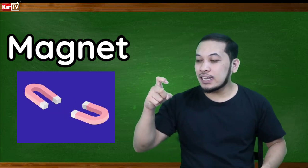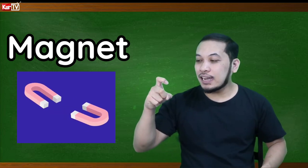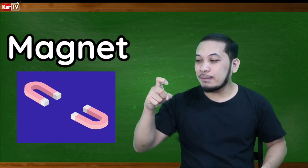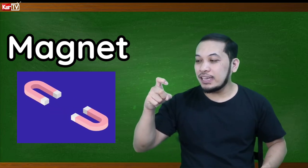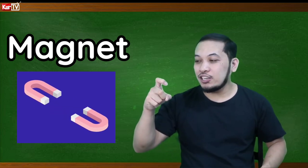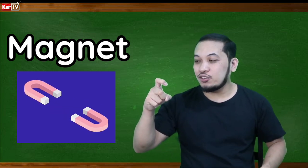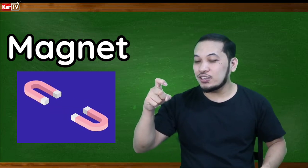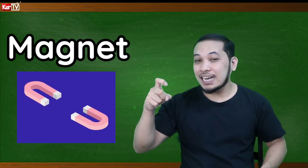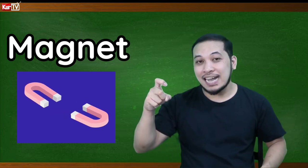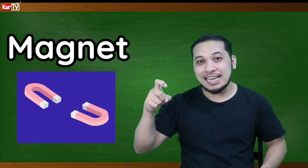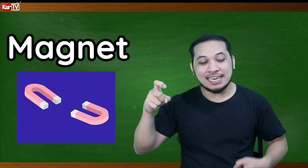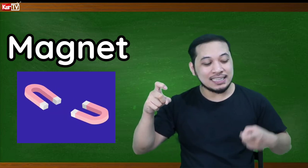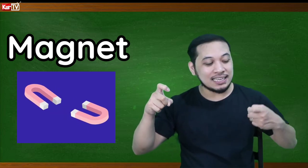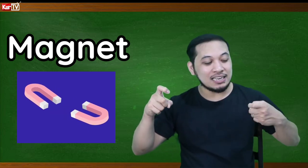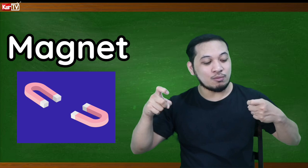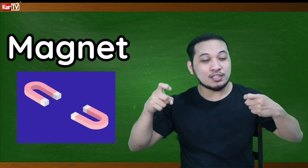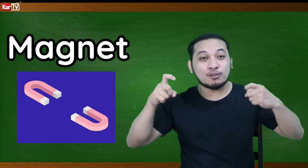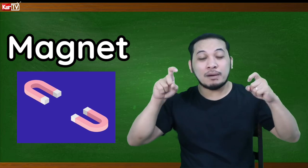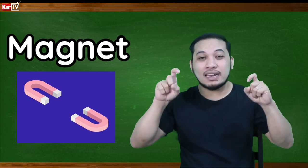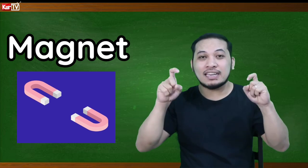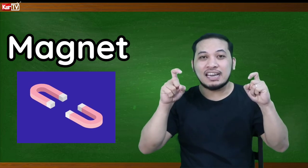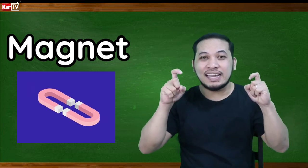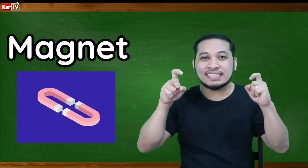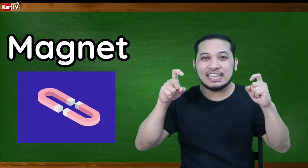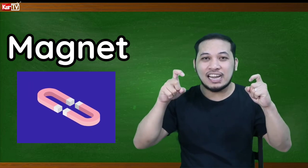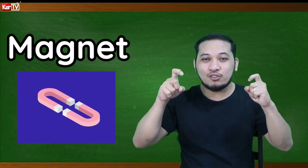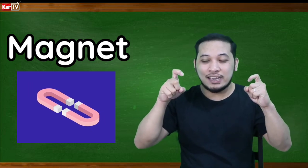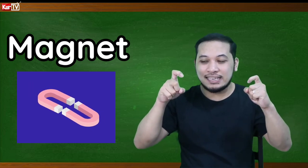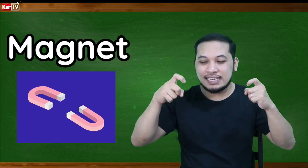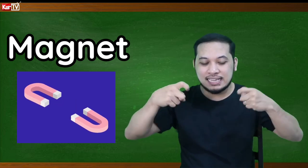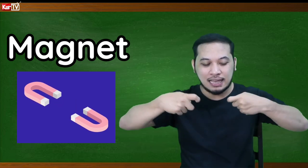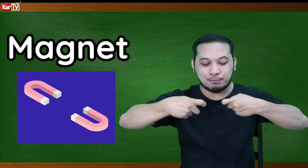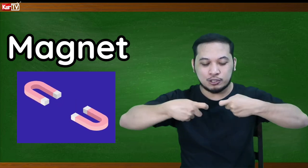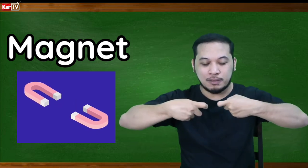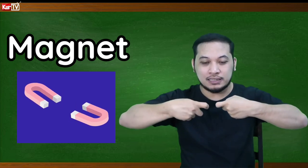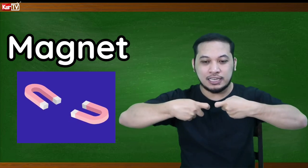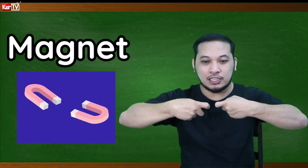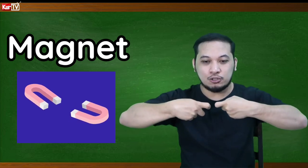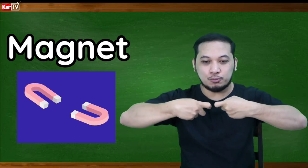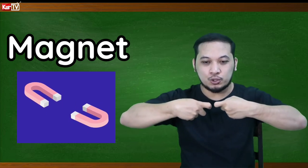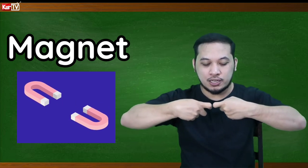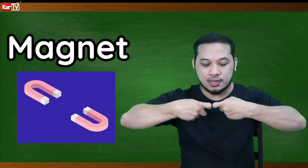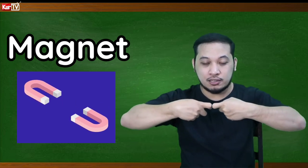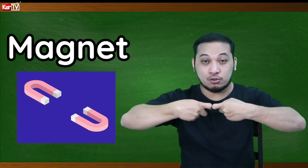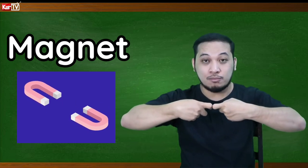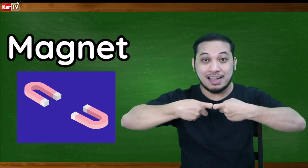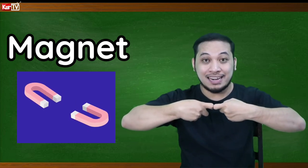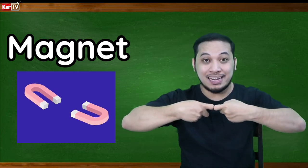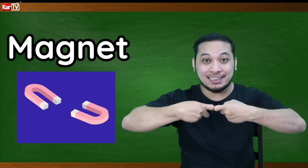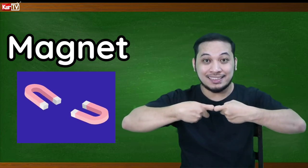isang kamay ninyo na kanan at kaliwa. So parang naka-X lang kayong ganyan, tapos pagdikitin nyo po siya ng ganito. Magnet.